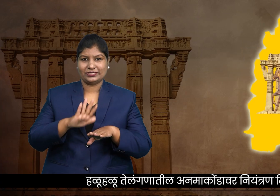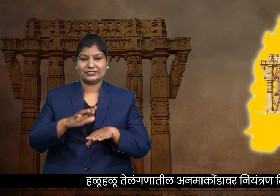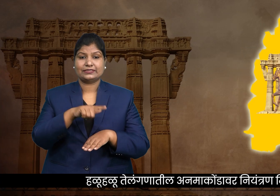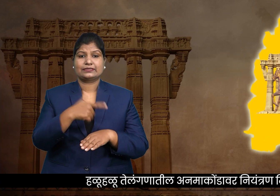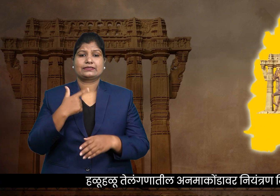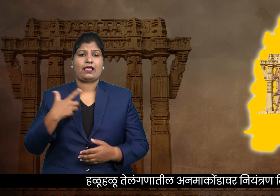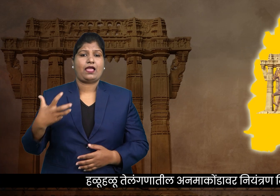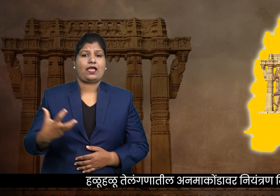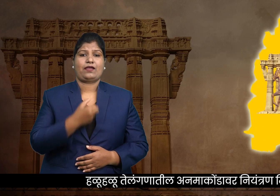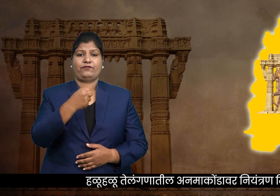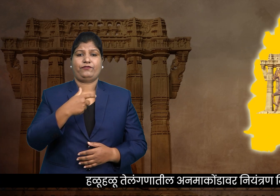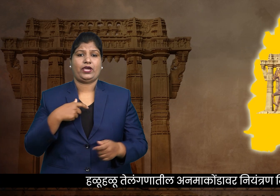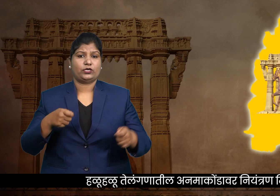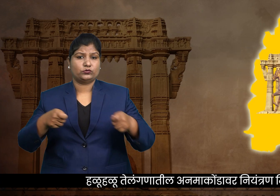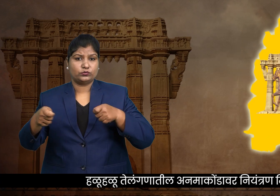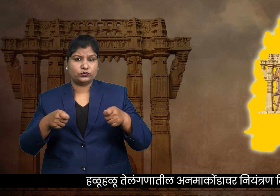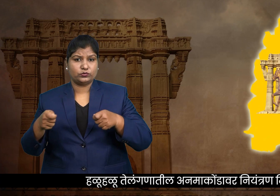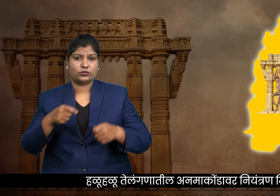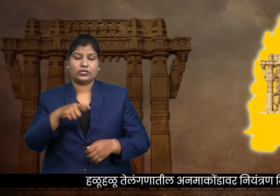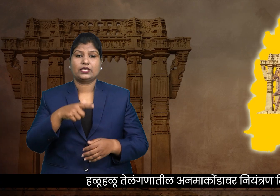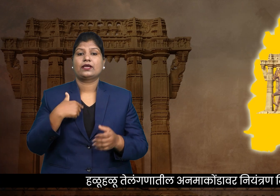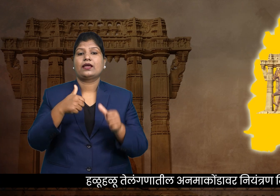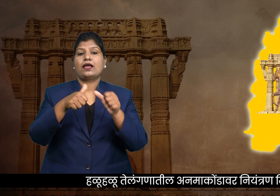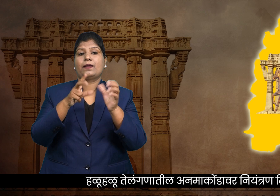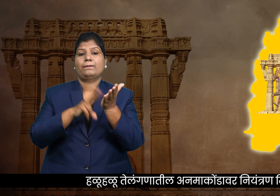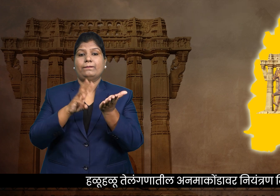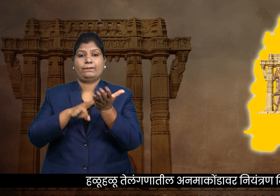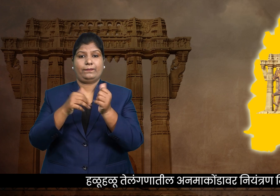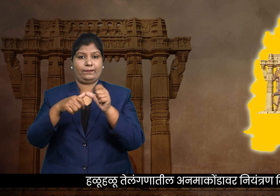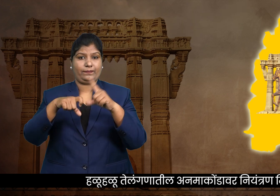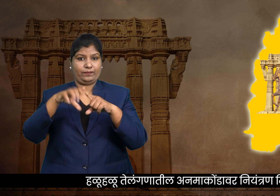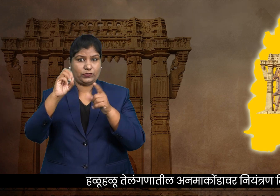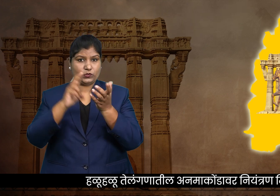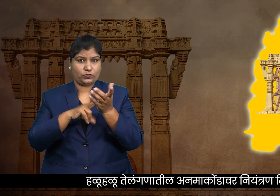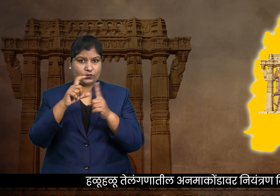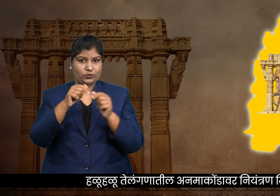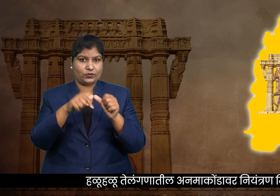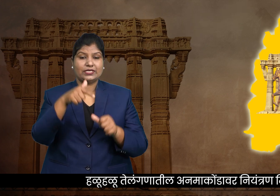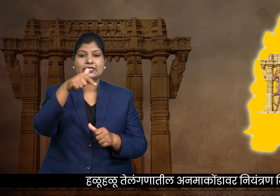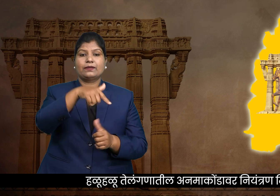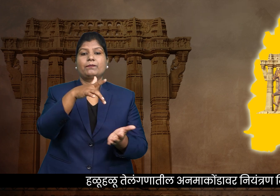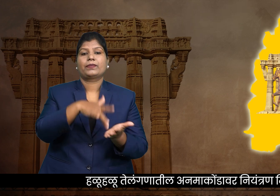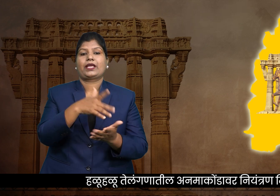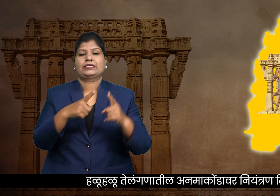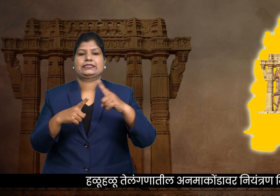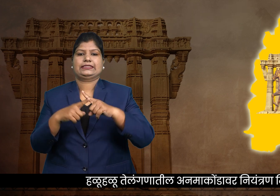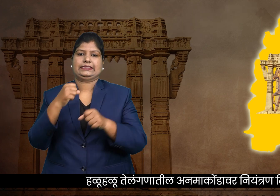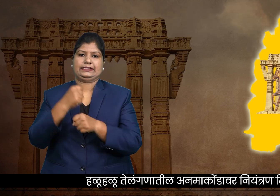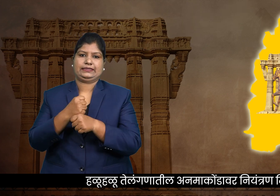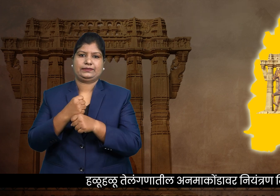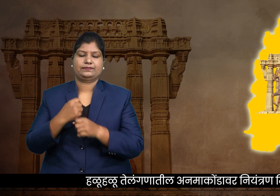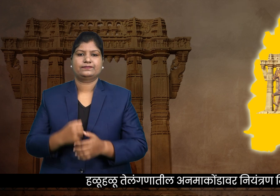हट्टू तेलंगणातील हन्मकोंडावर नियंत्रण मिळवले.